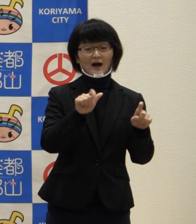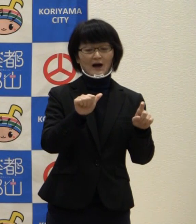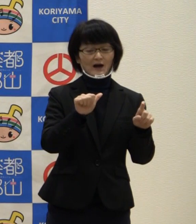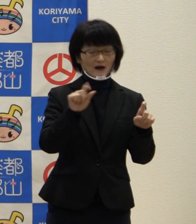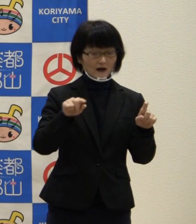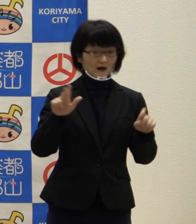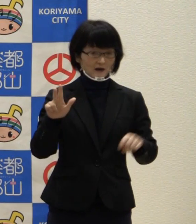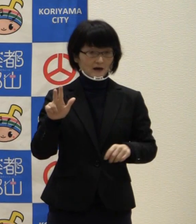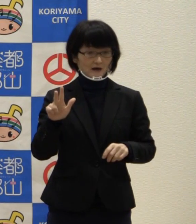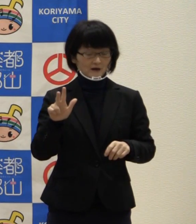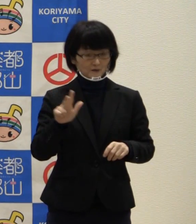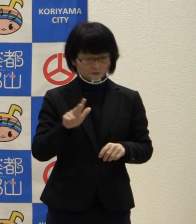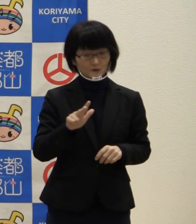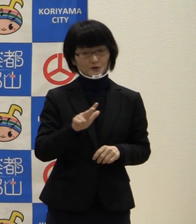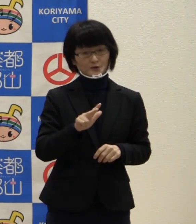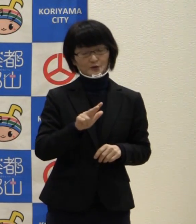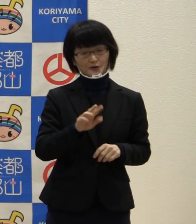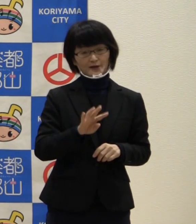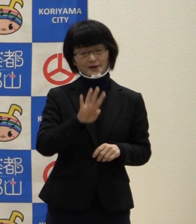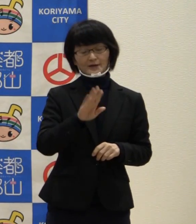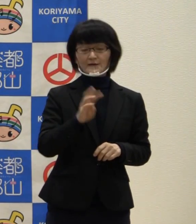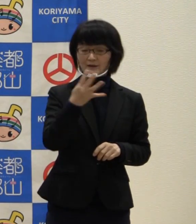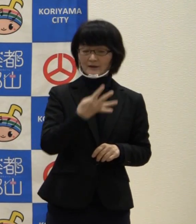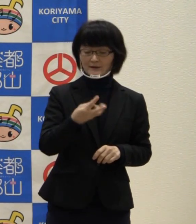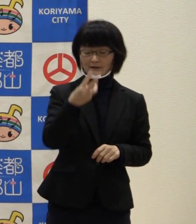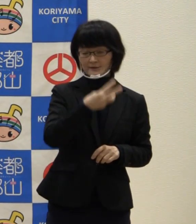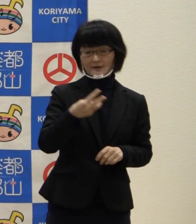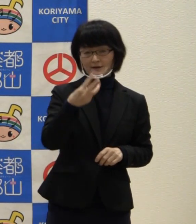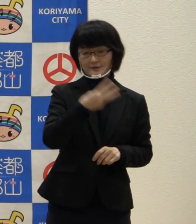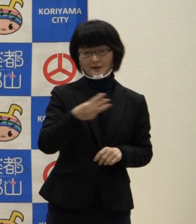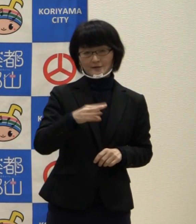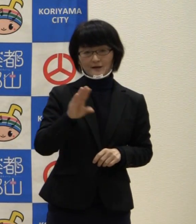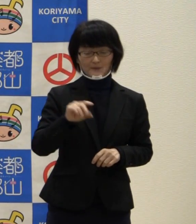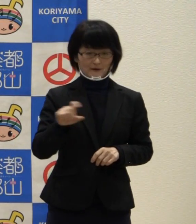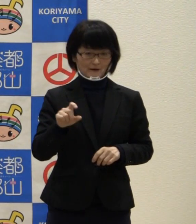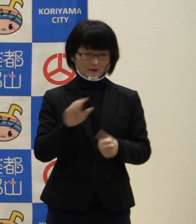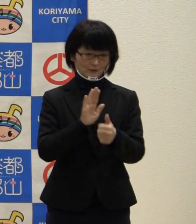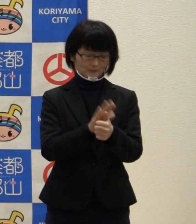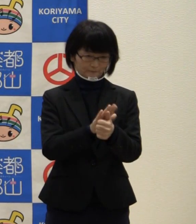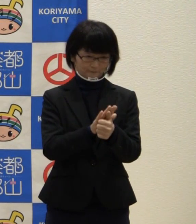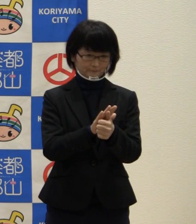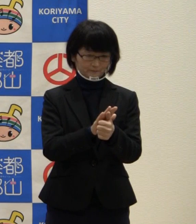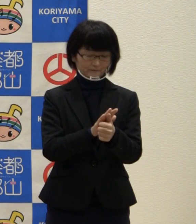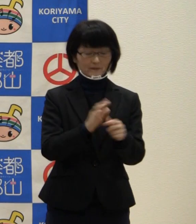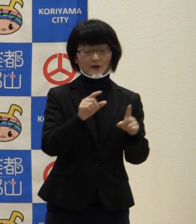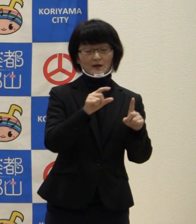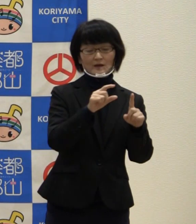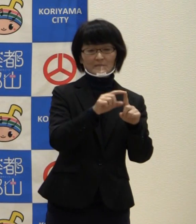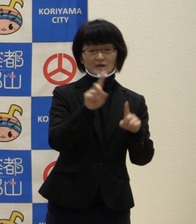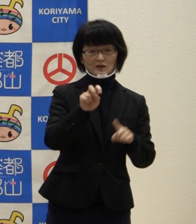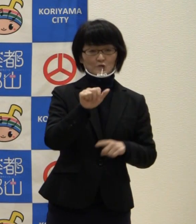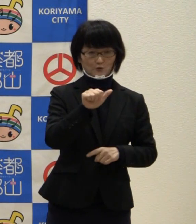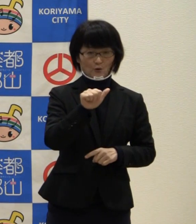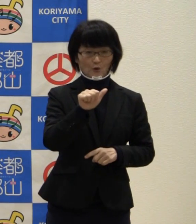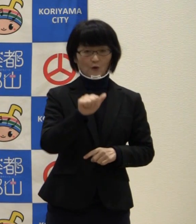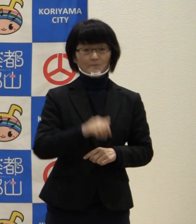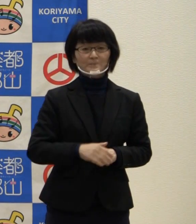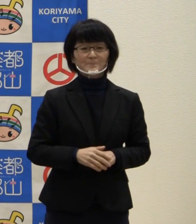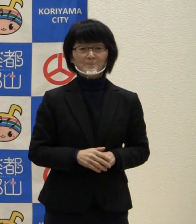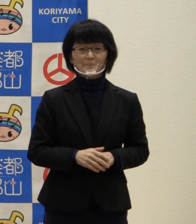ので、ございます。次が25ページの方に移っていただければと思います